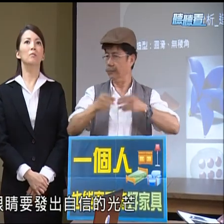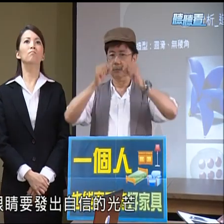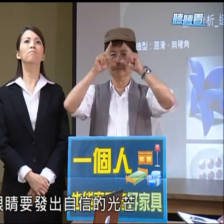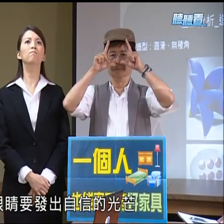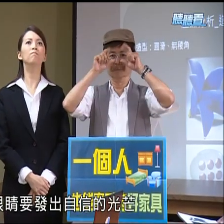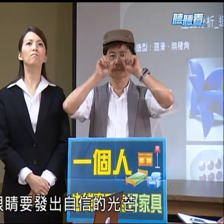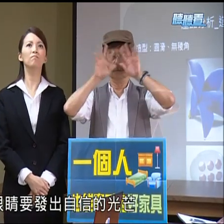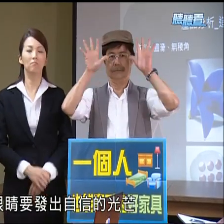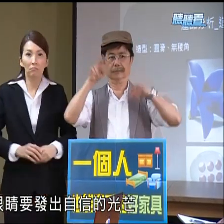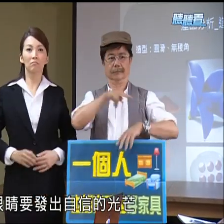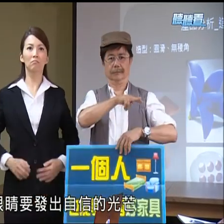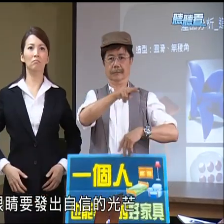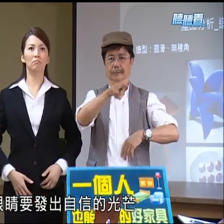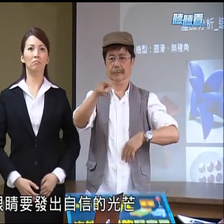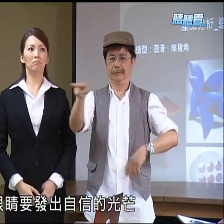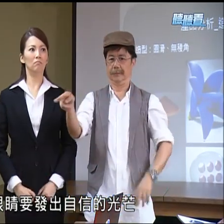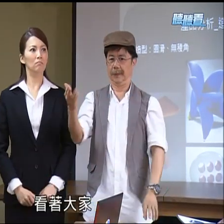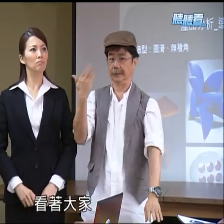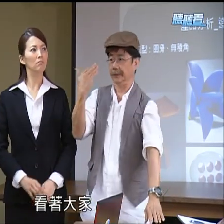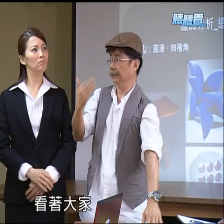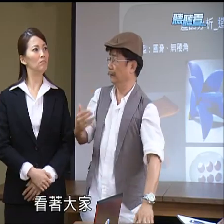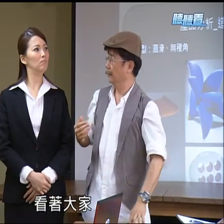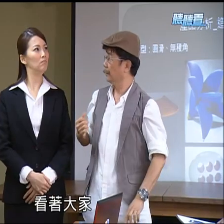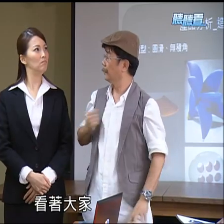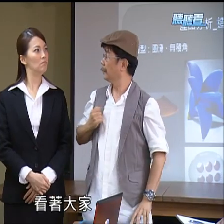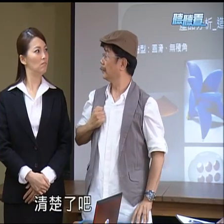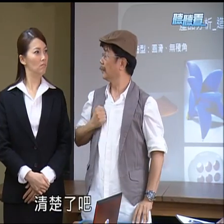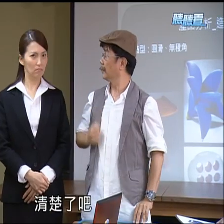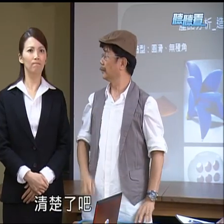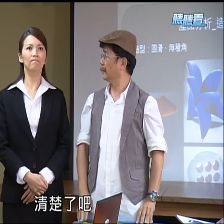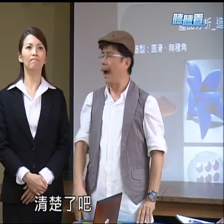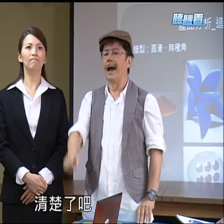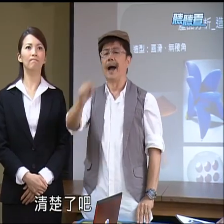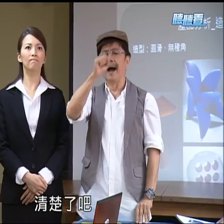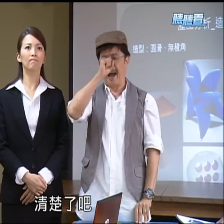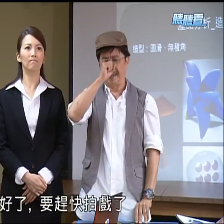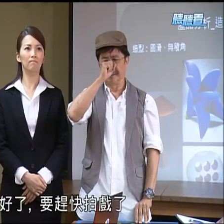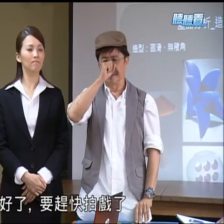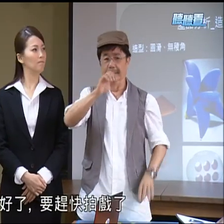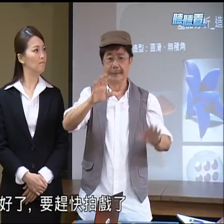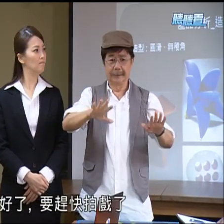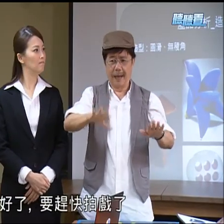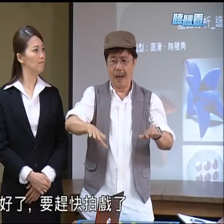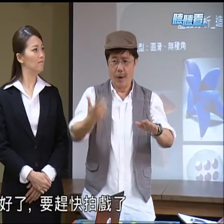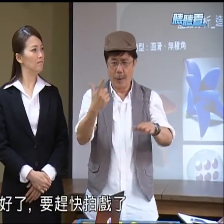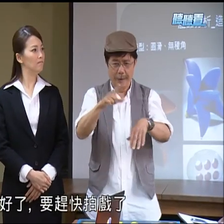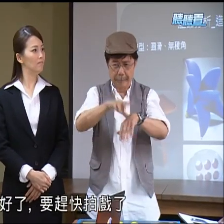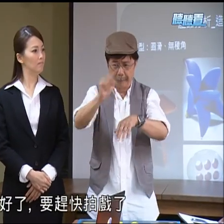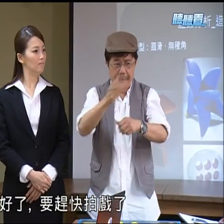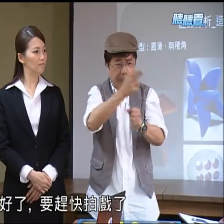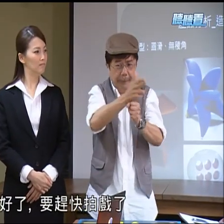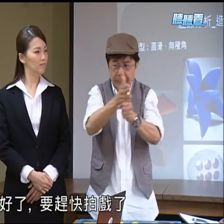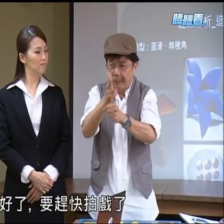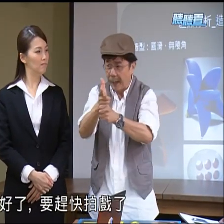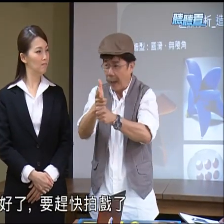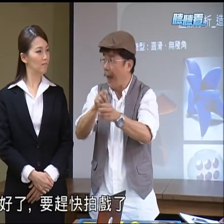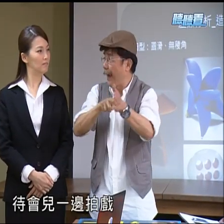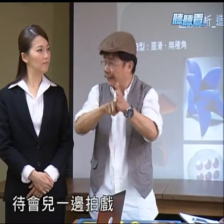出自信的光芒，看着大家，清楚了吧？好了，要赶快拍戏了啊！待会儿